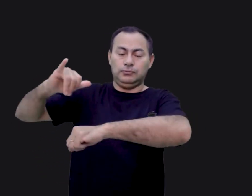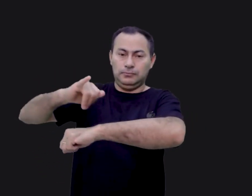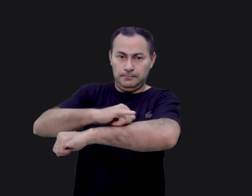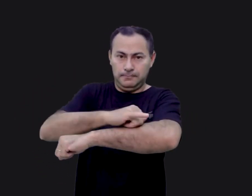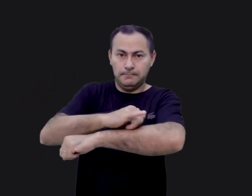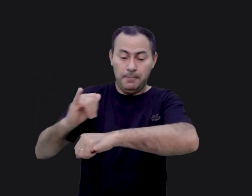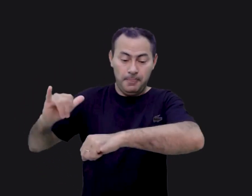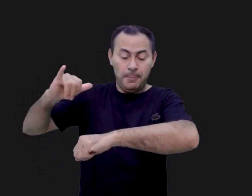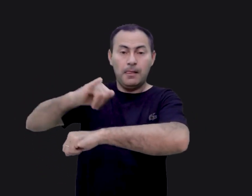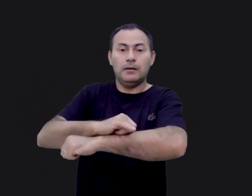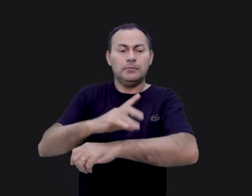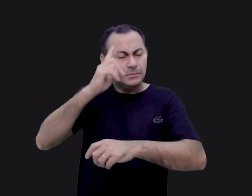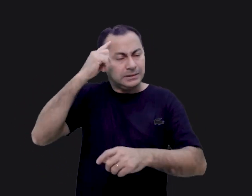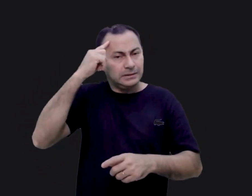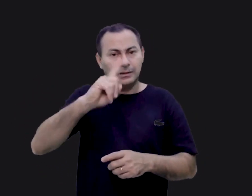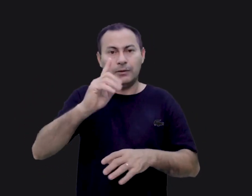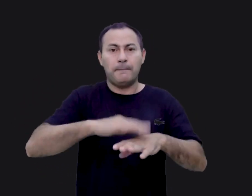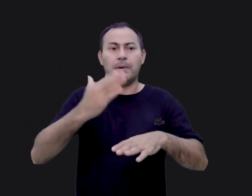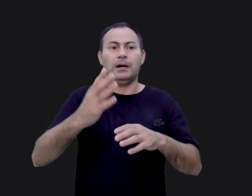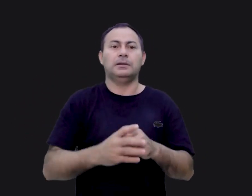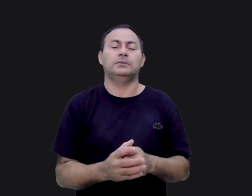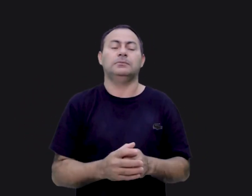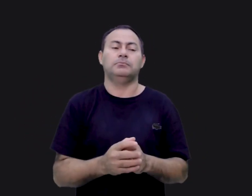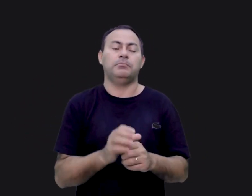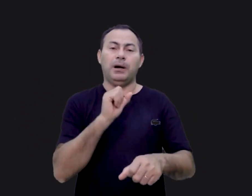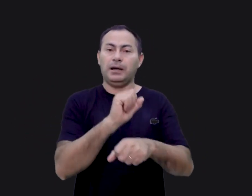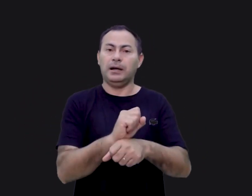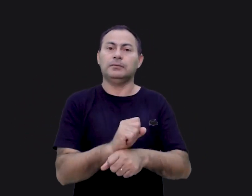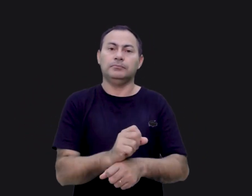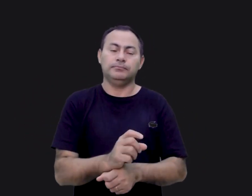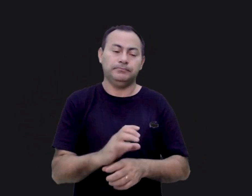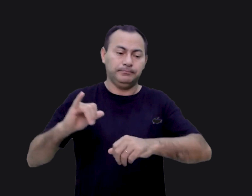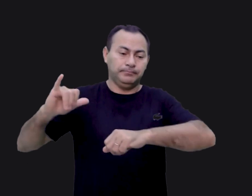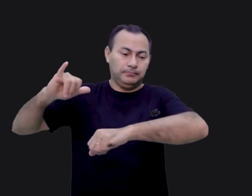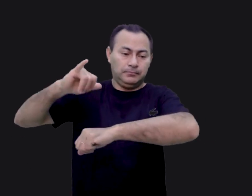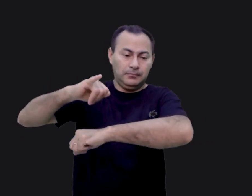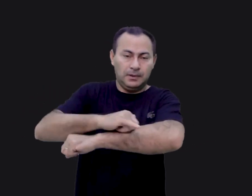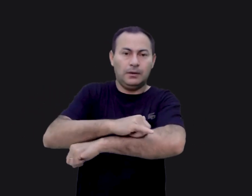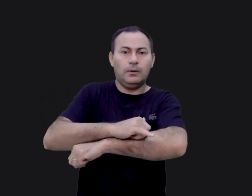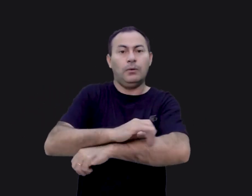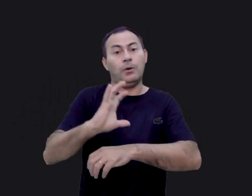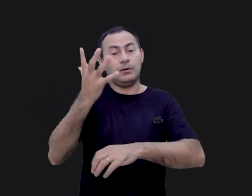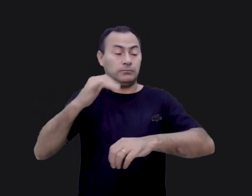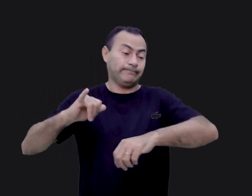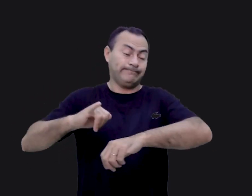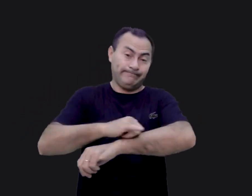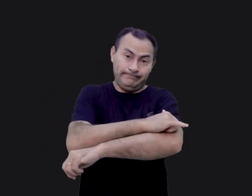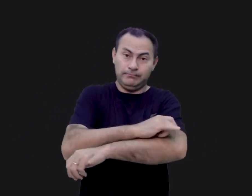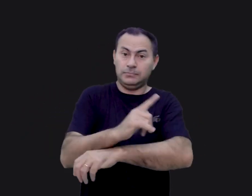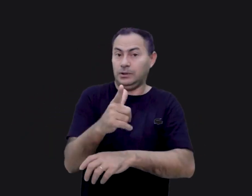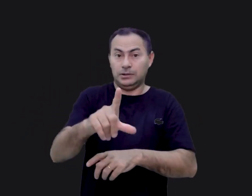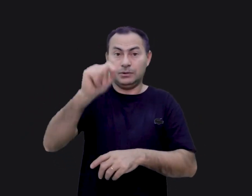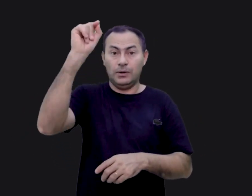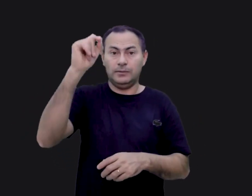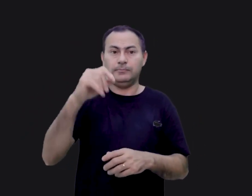aterrissagem. Depois que você atingiu esse ponto, não dá mais para abortar. Você tem que pousar ou então causa um acidente. Não tem